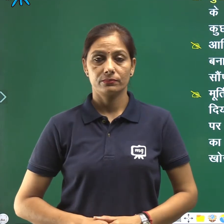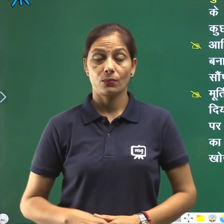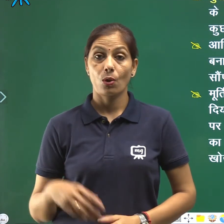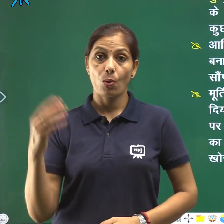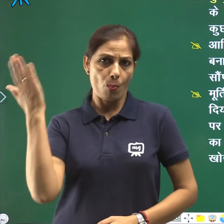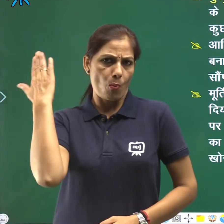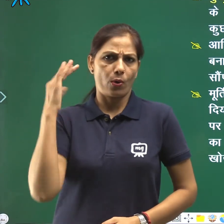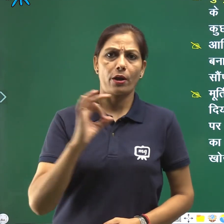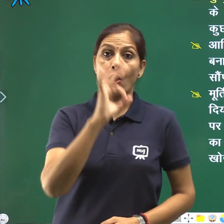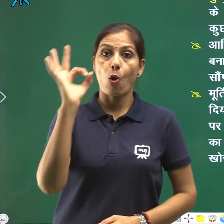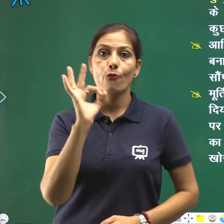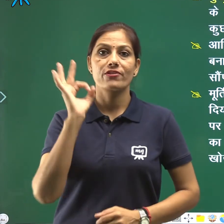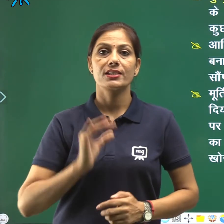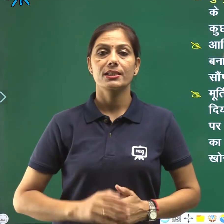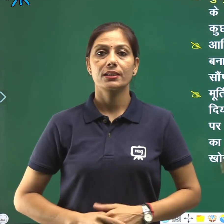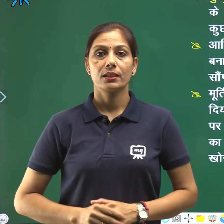पुरातत्व विभाग